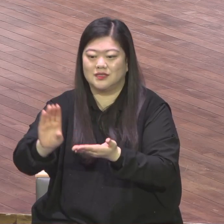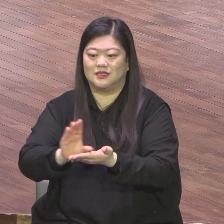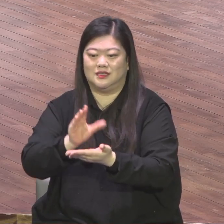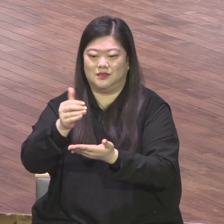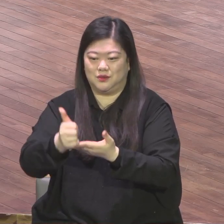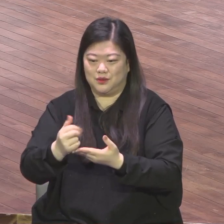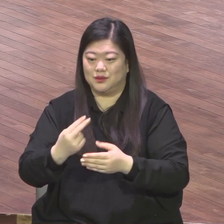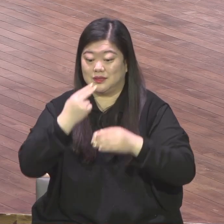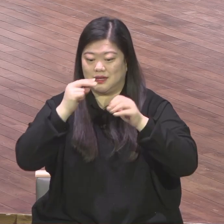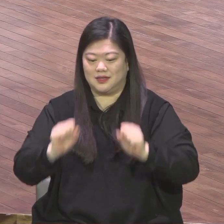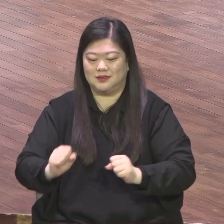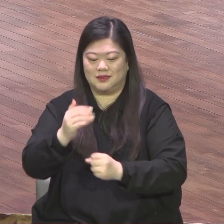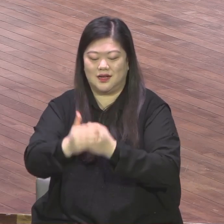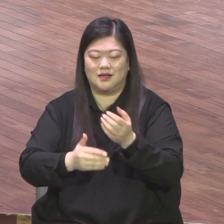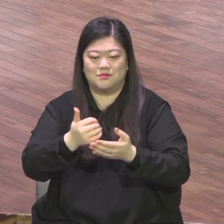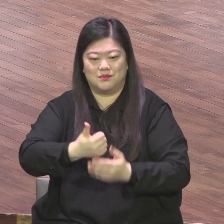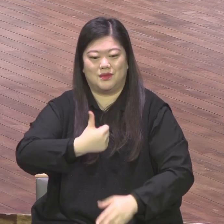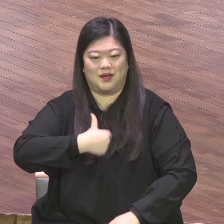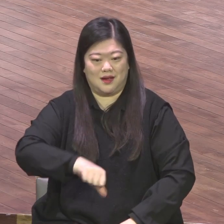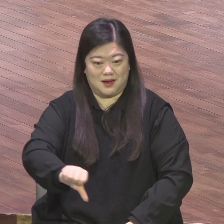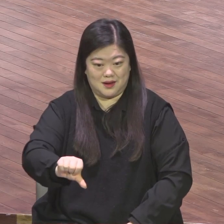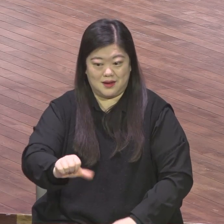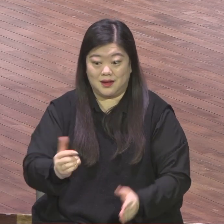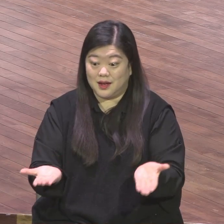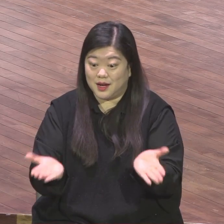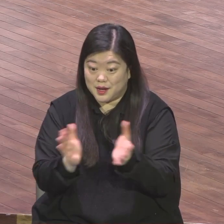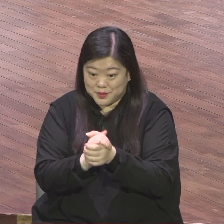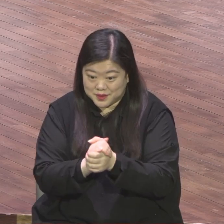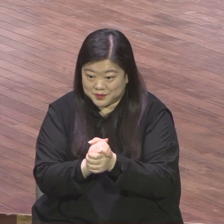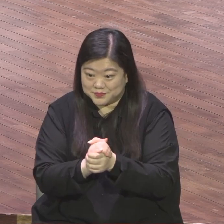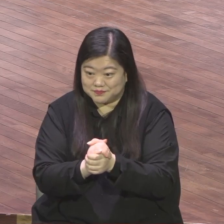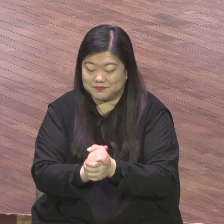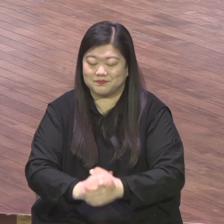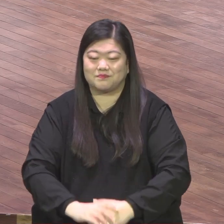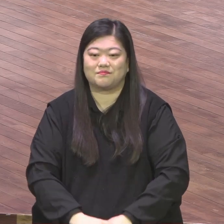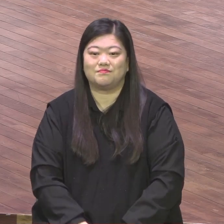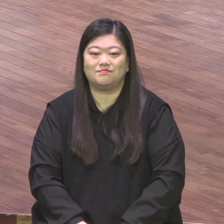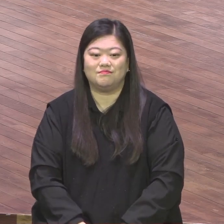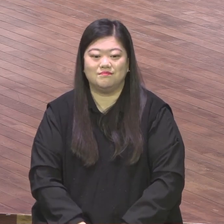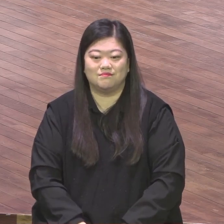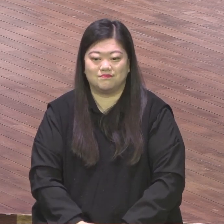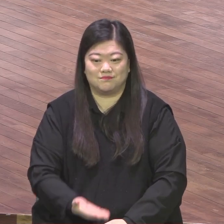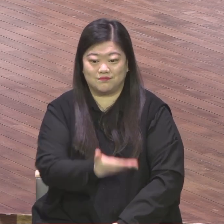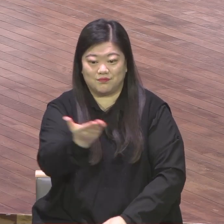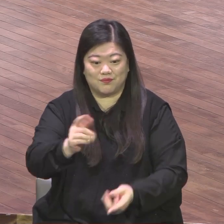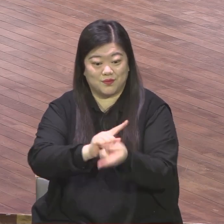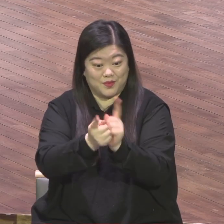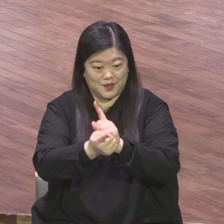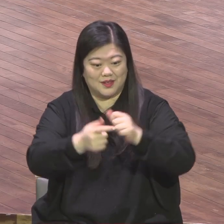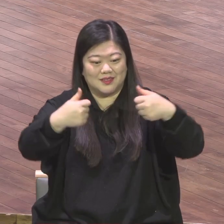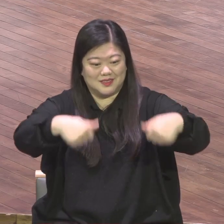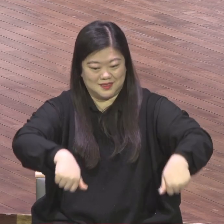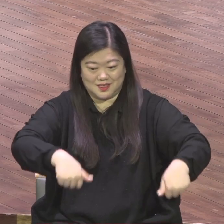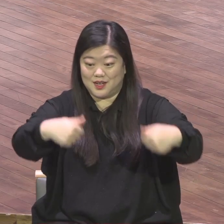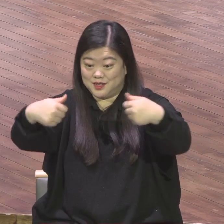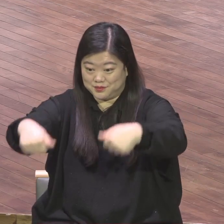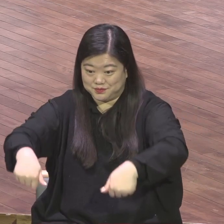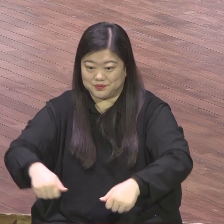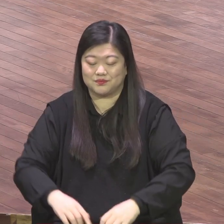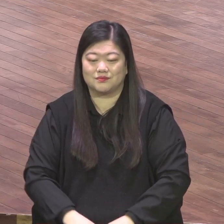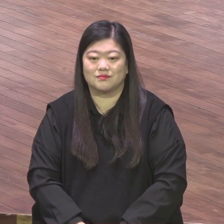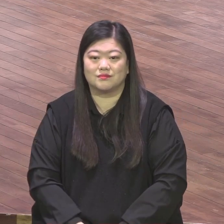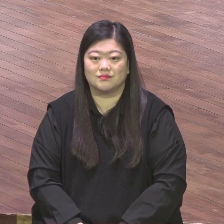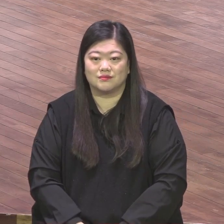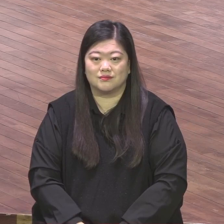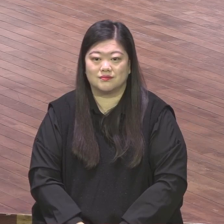그리스도시요 살아계신 하나님의 아들이십니다. 아멘. 우리 해외 성도들도 같이 서로 다 인사합시다.